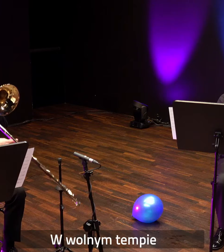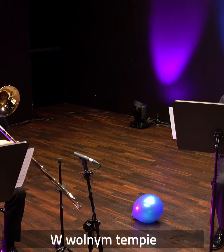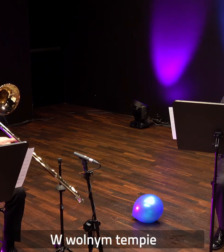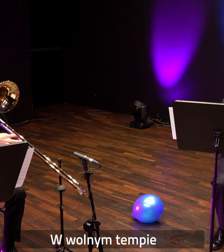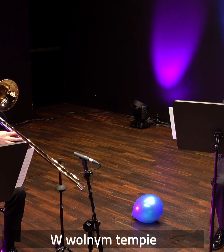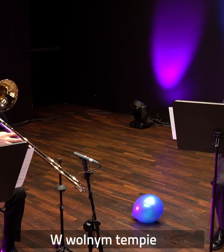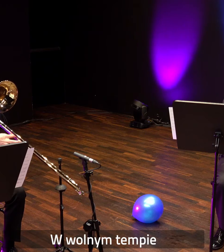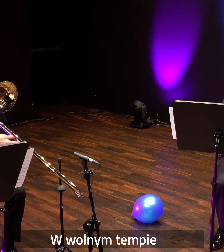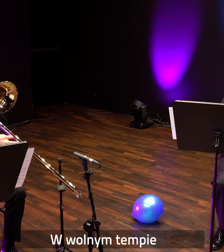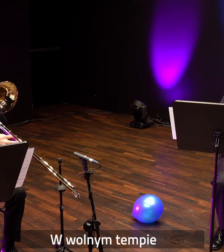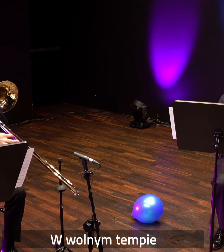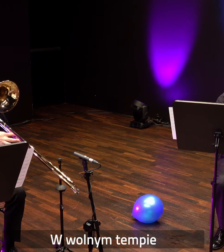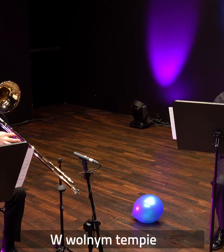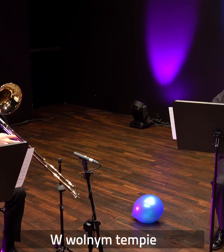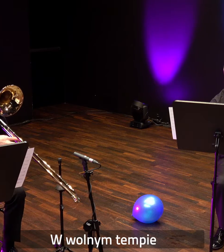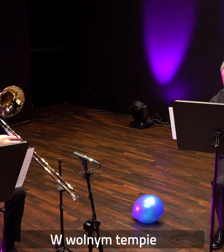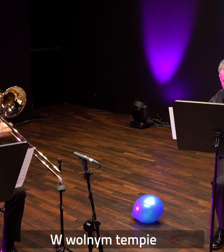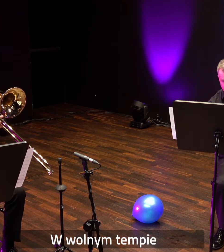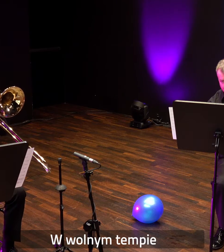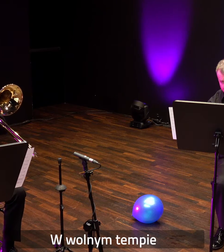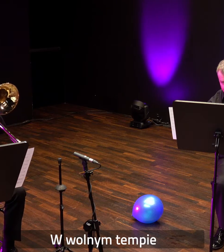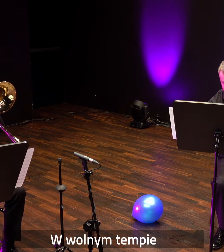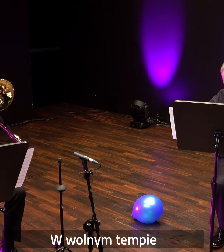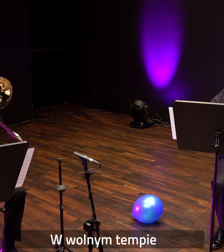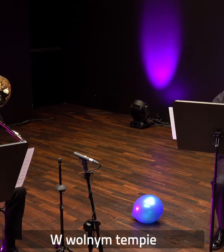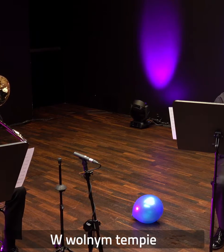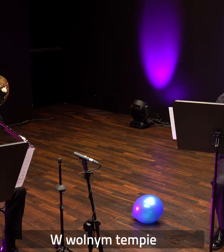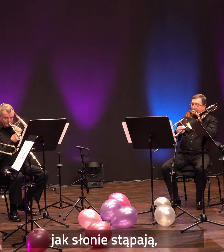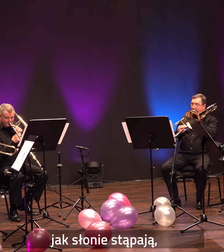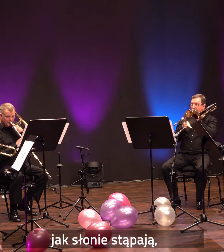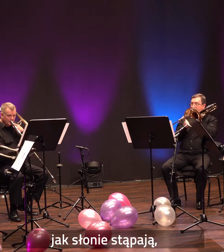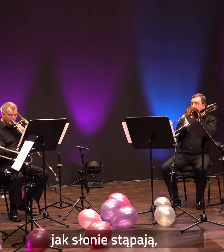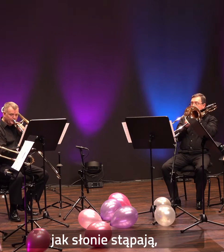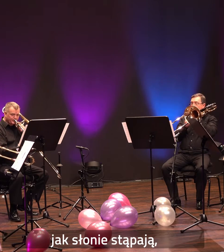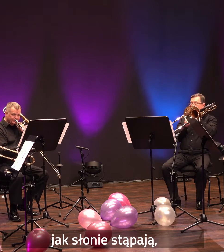w wolnym tempie, jak słonie